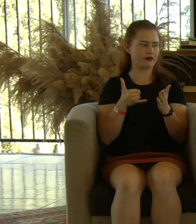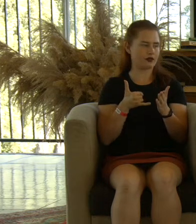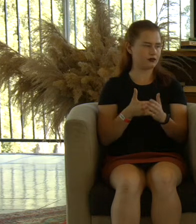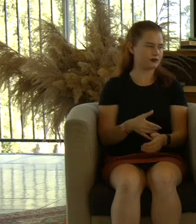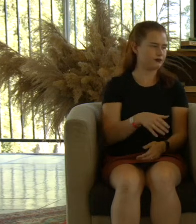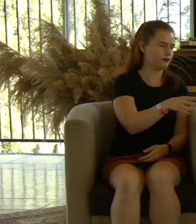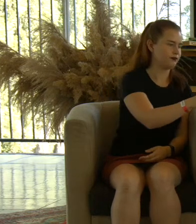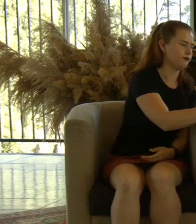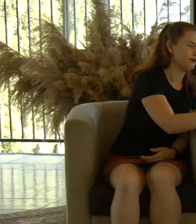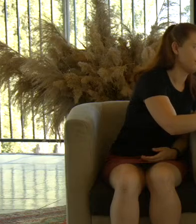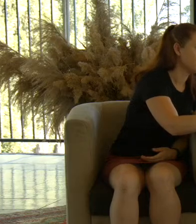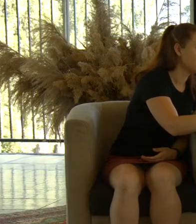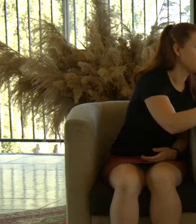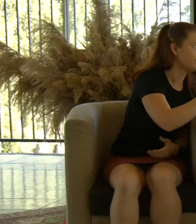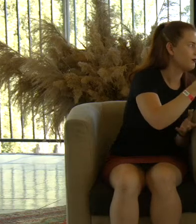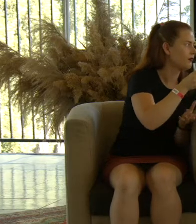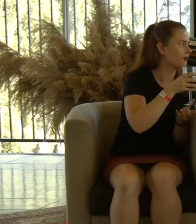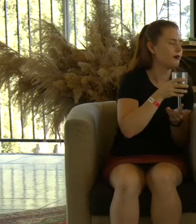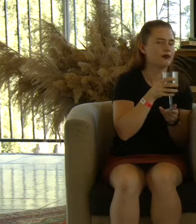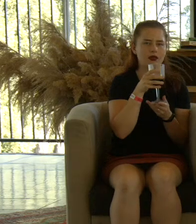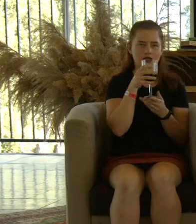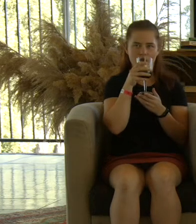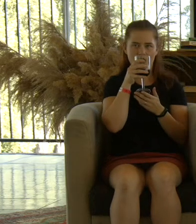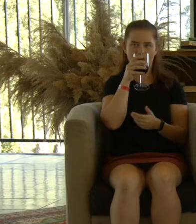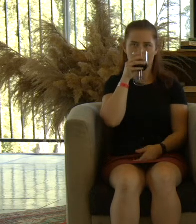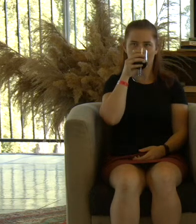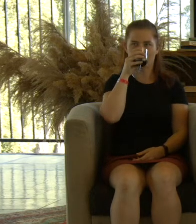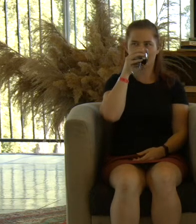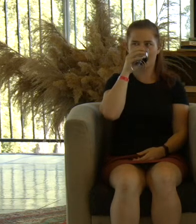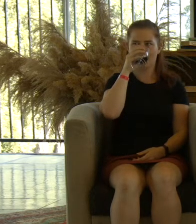вот. Да, да. Спасибо.